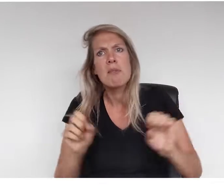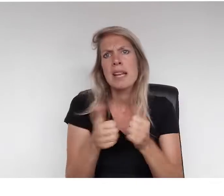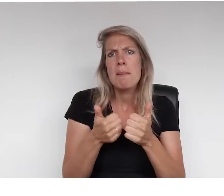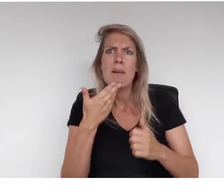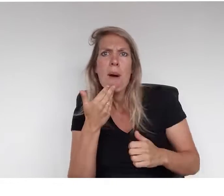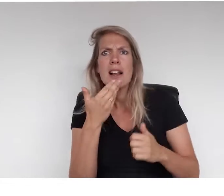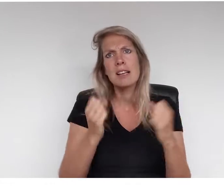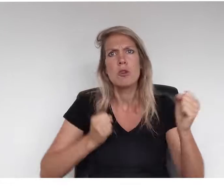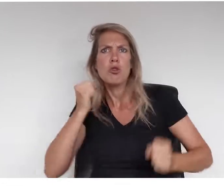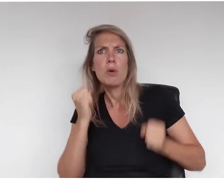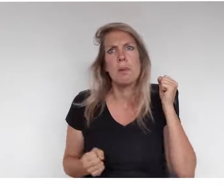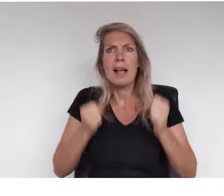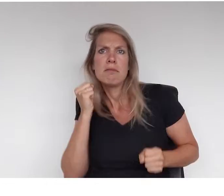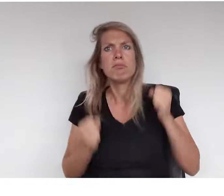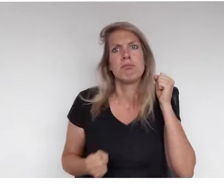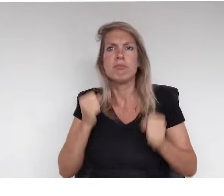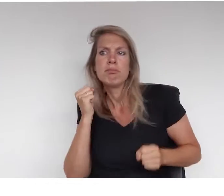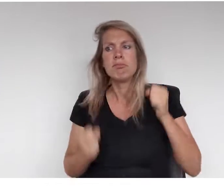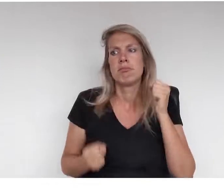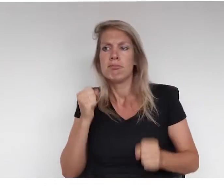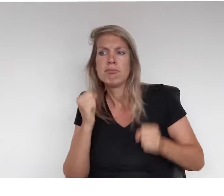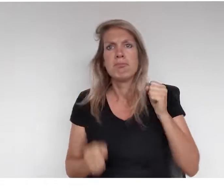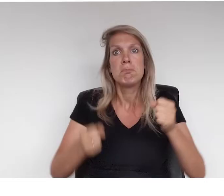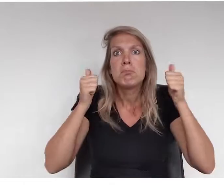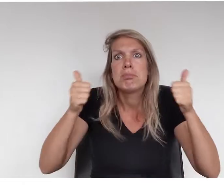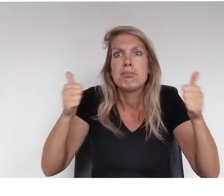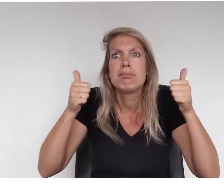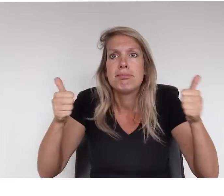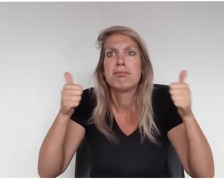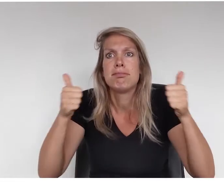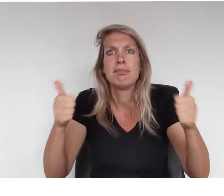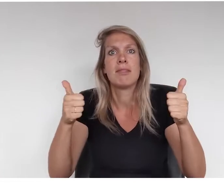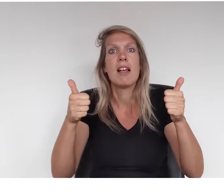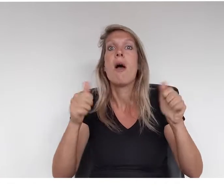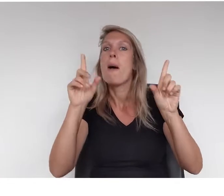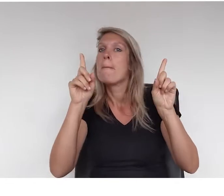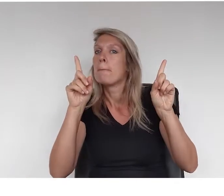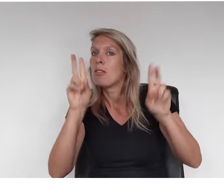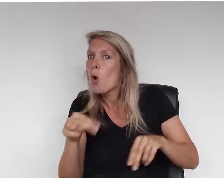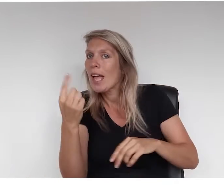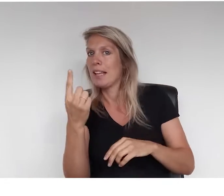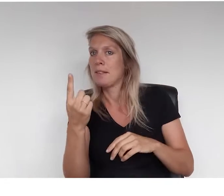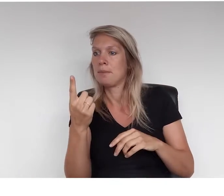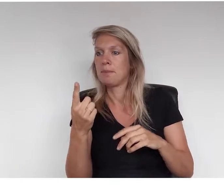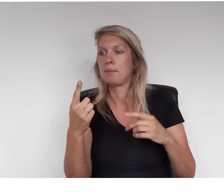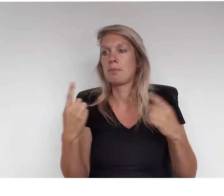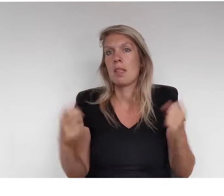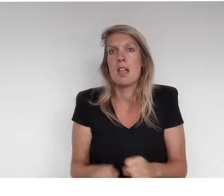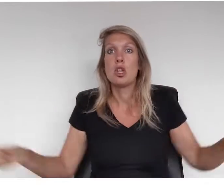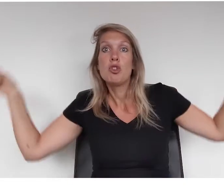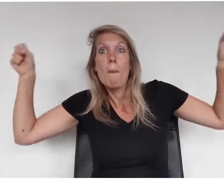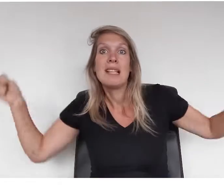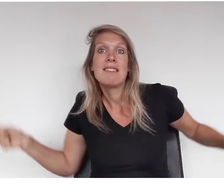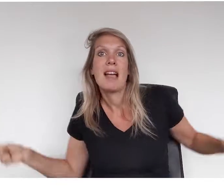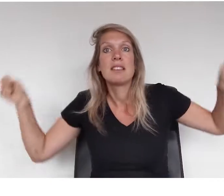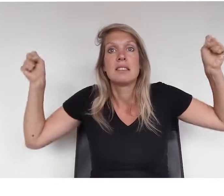plaats. Oké, joggen. Ja, heel goed. En we doen nog één. De jumping jacks. De jumping jacks. Als